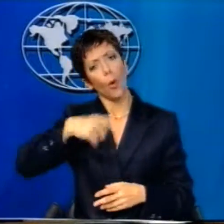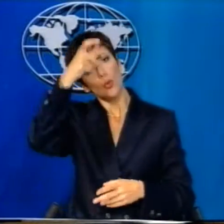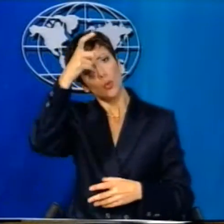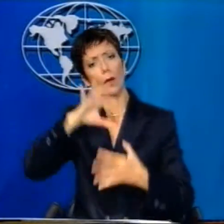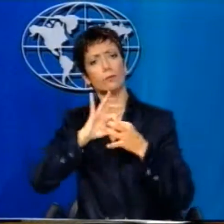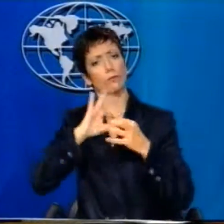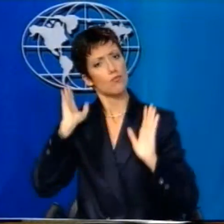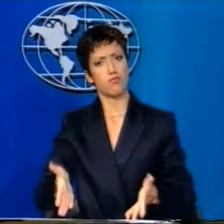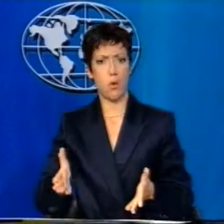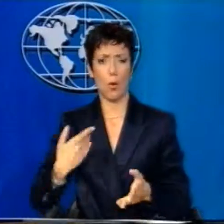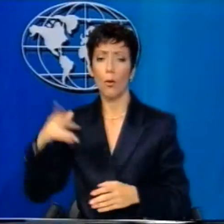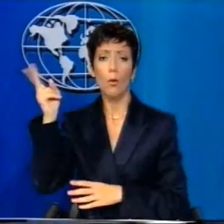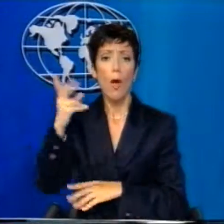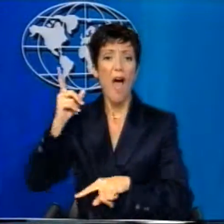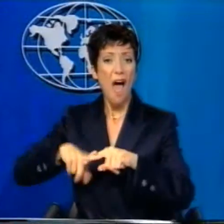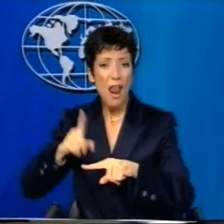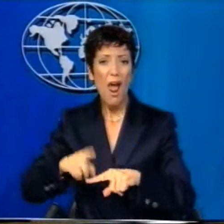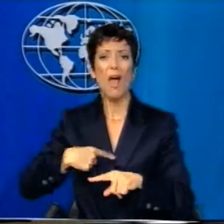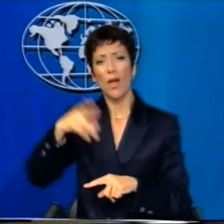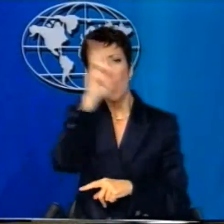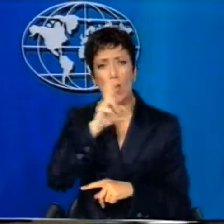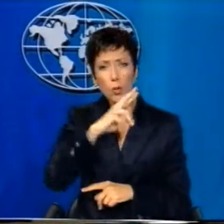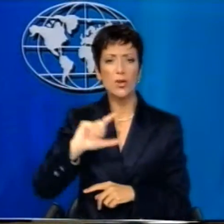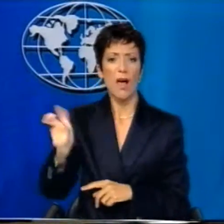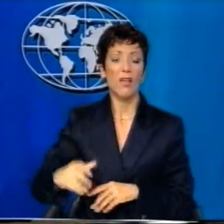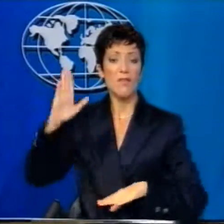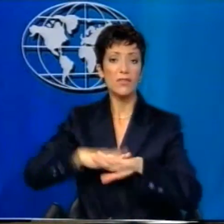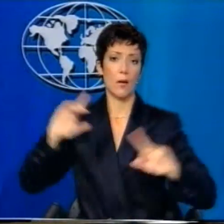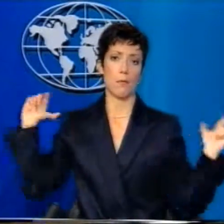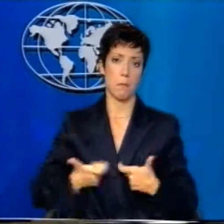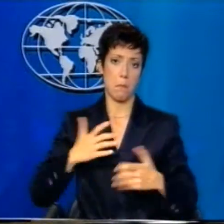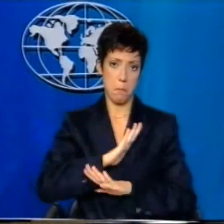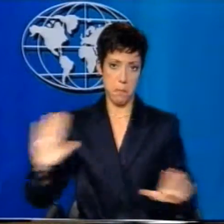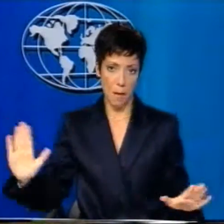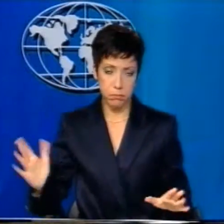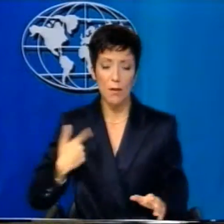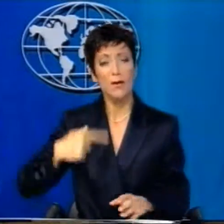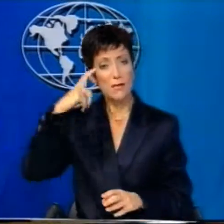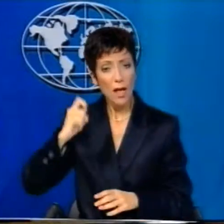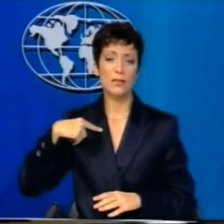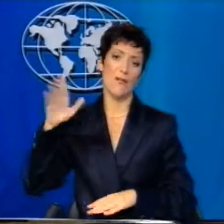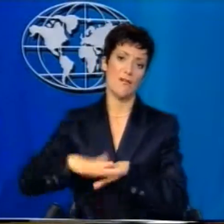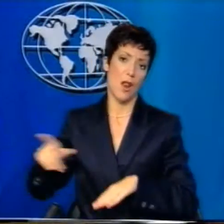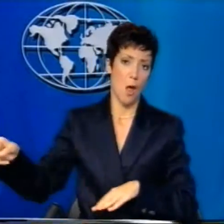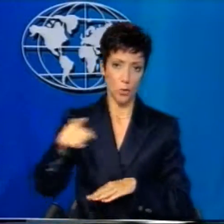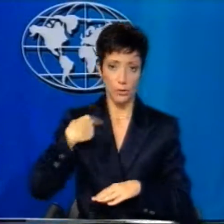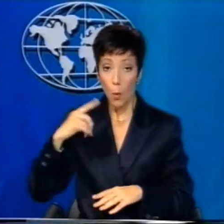Ελλάδα, Ρωσία και Ιταλία για τη σύλληψή του. Δεύτερη ημέρα της δίκης του Κουρδιγέτη στο νησί φυλακή